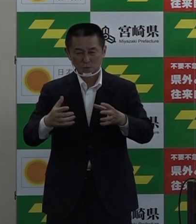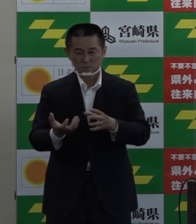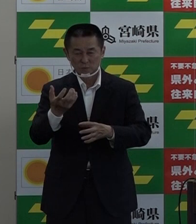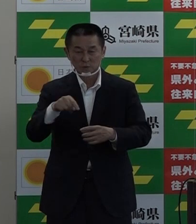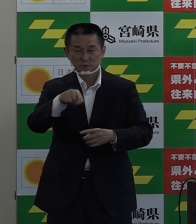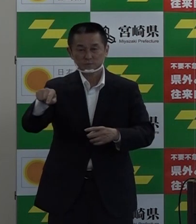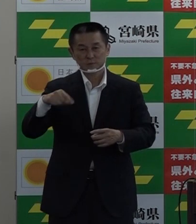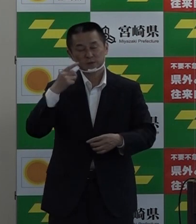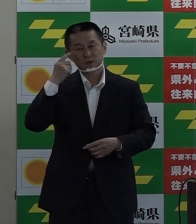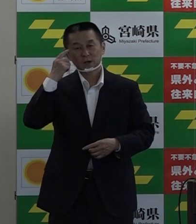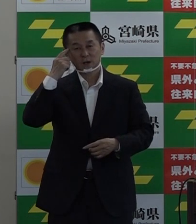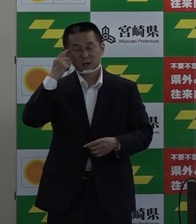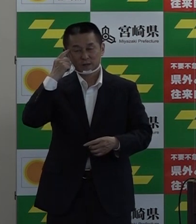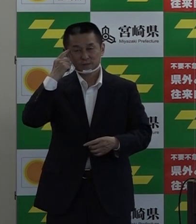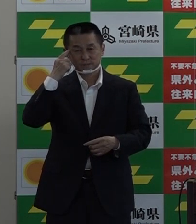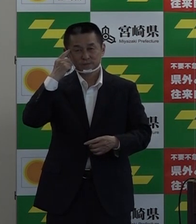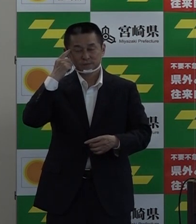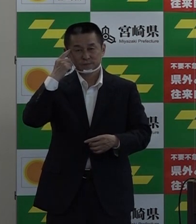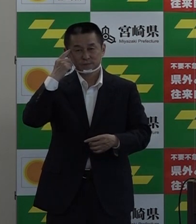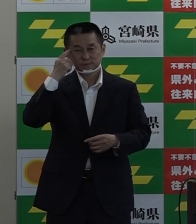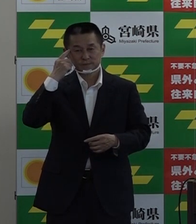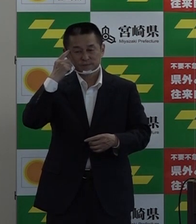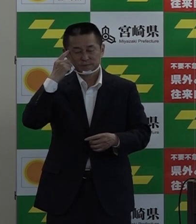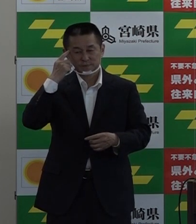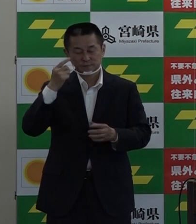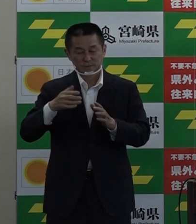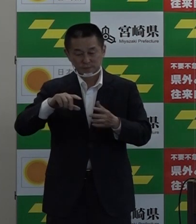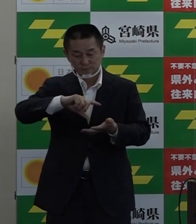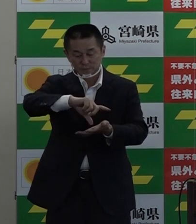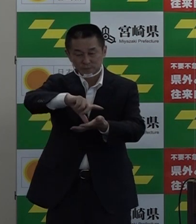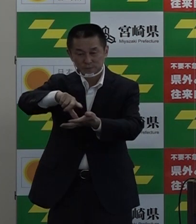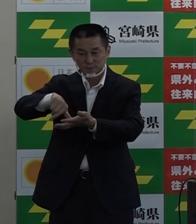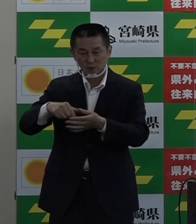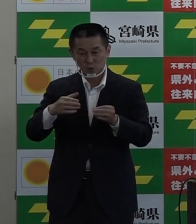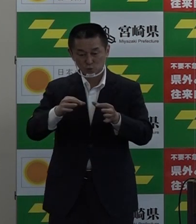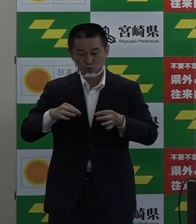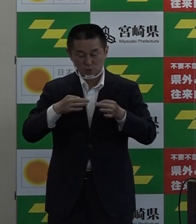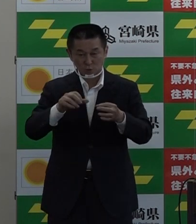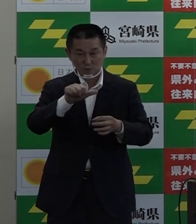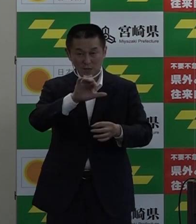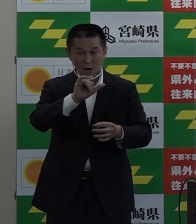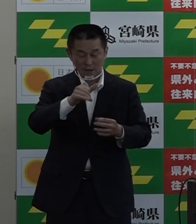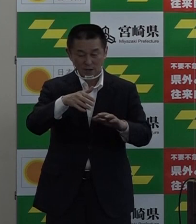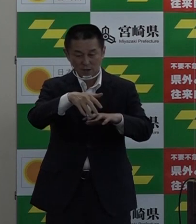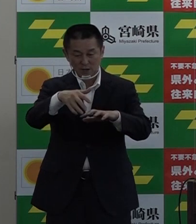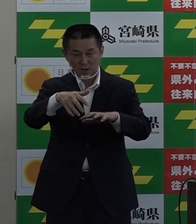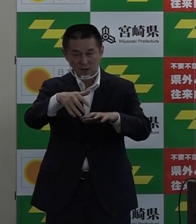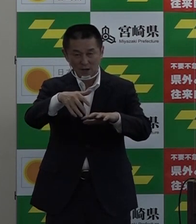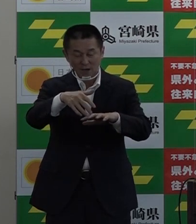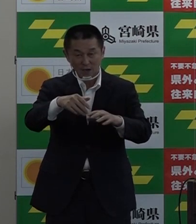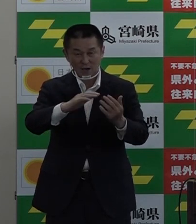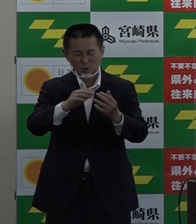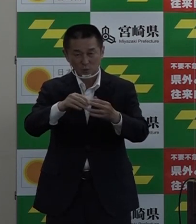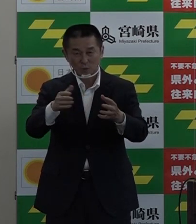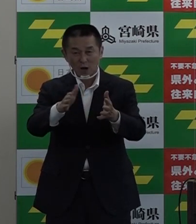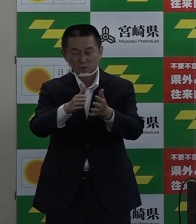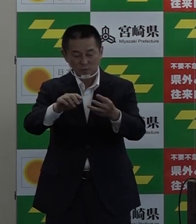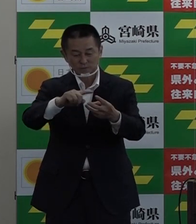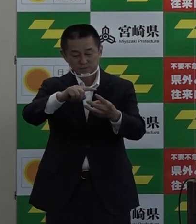況ということを勘案をして、県議全体でいうと国富町、綾町もあるわけでありますが、これは除い